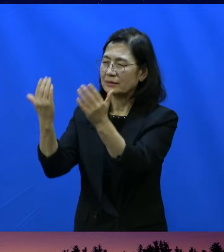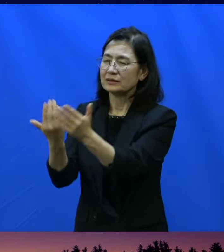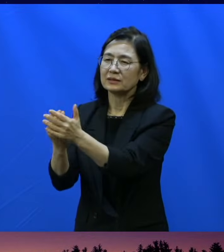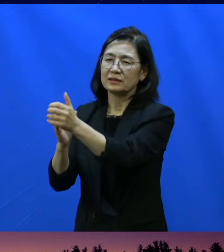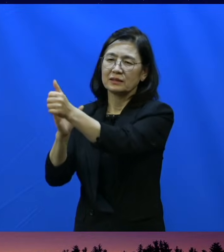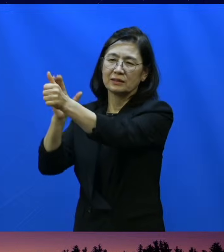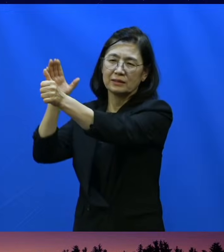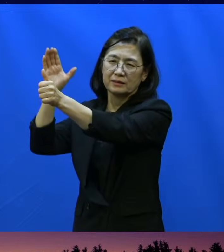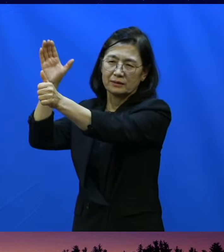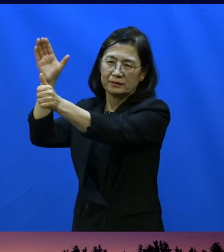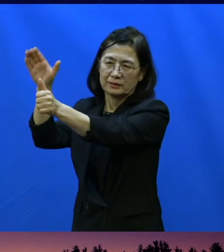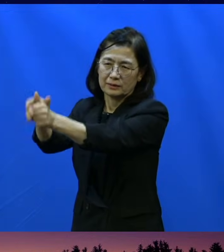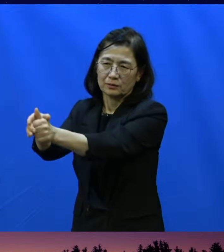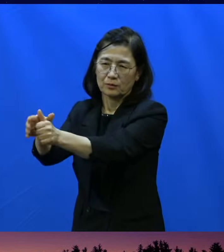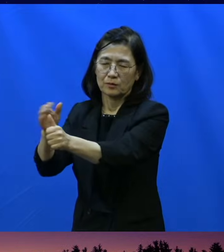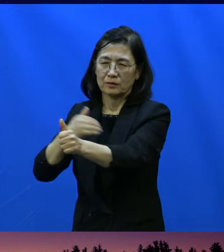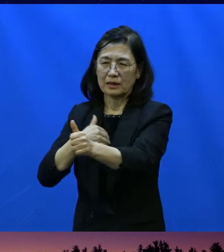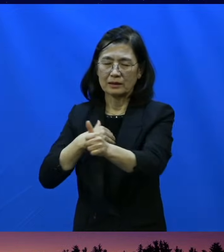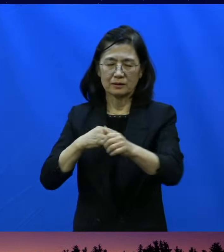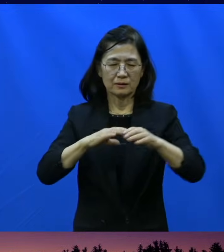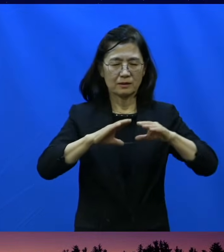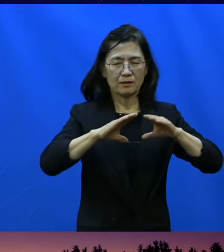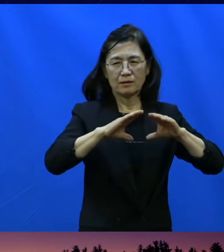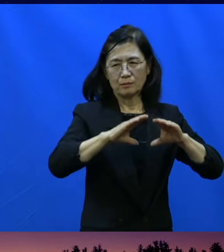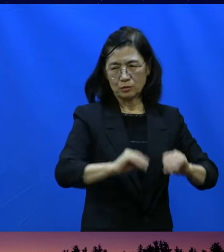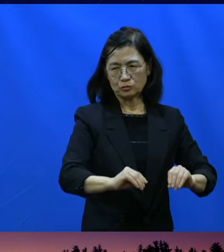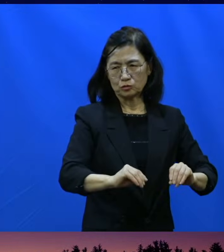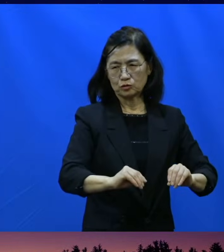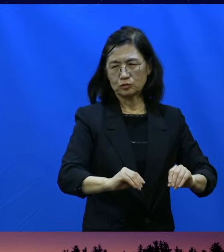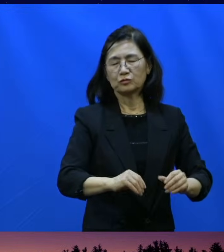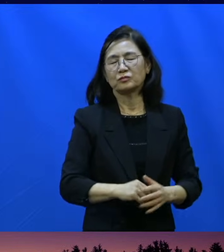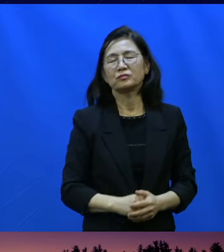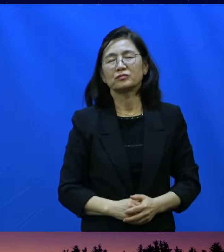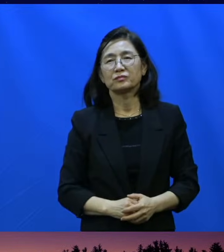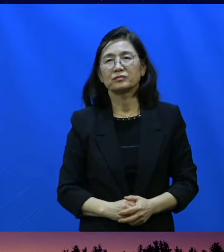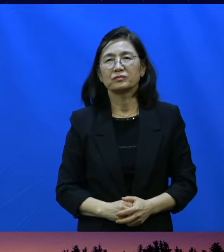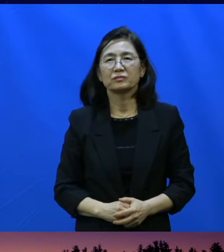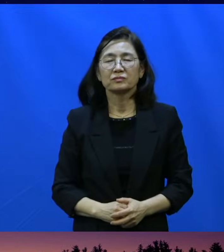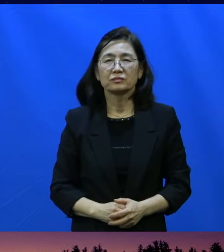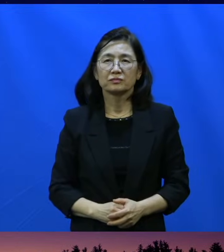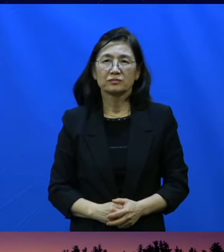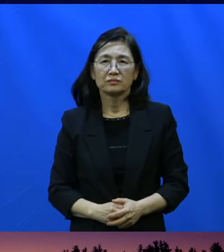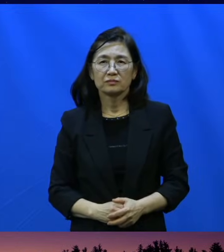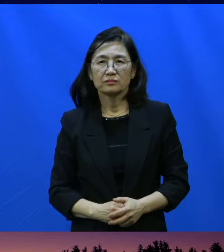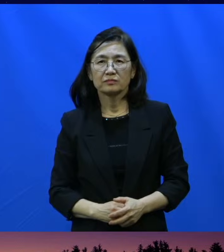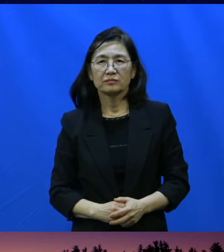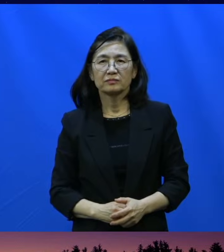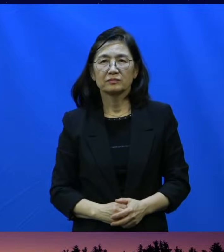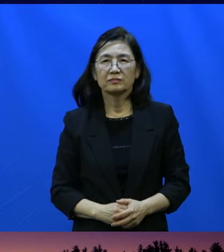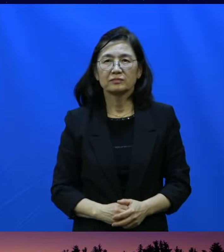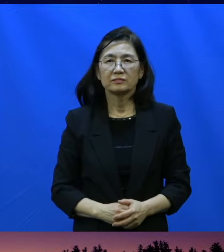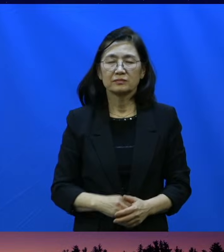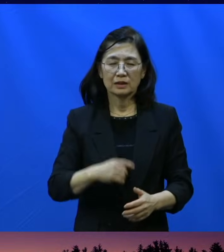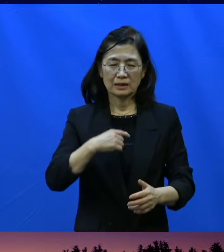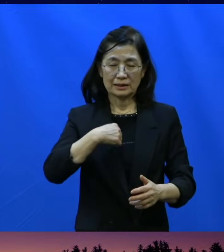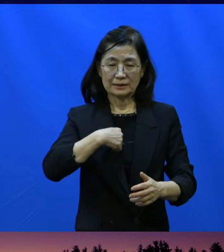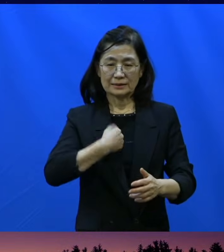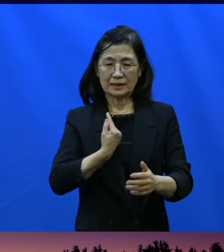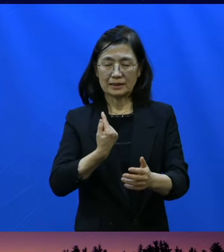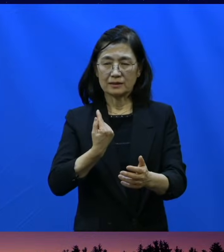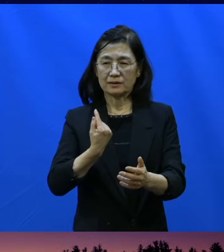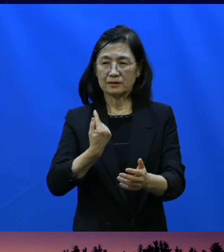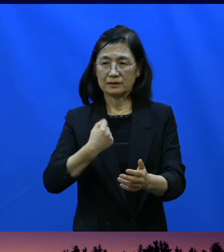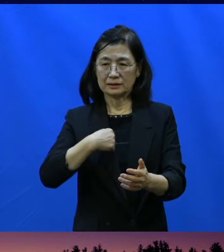나를 완전히 비우는 거. 자기를 비워. 그 자신을 비운 그 자리에 주님이